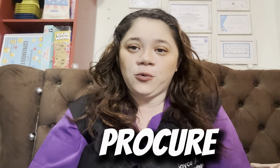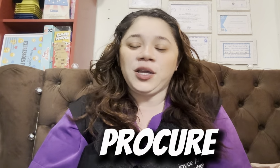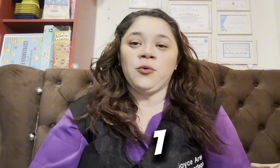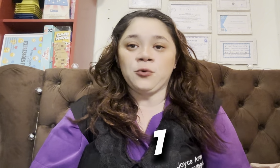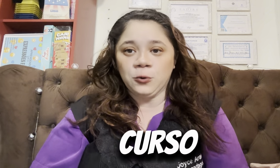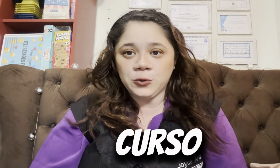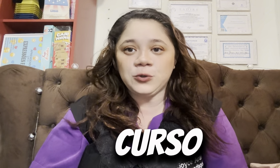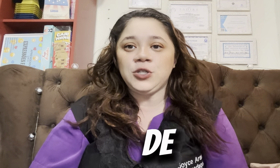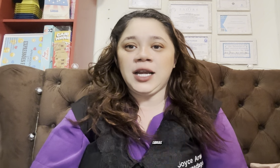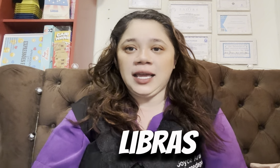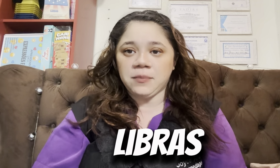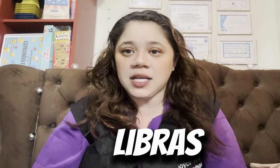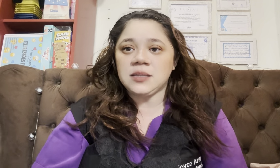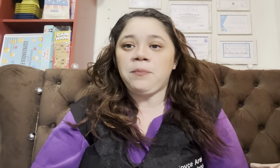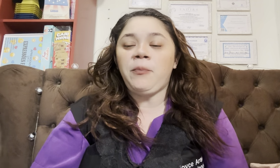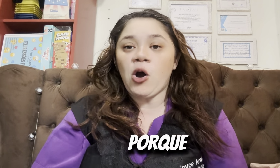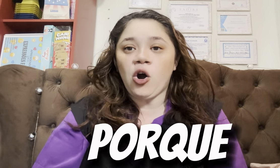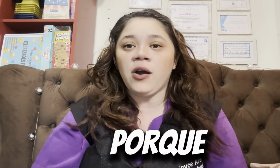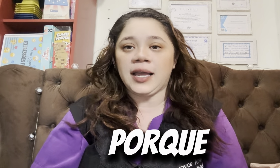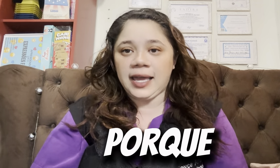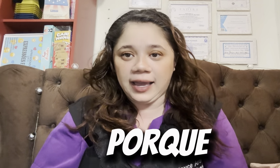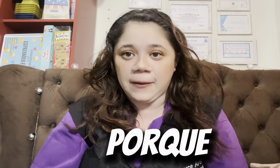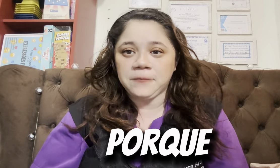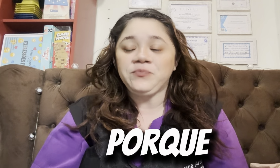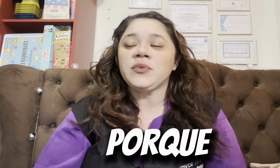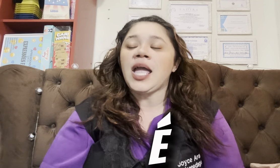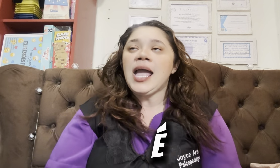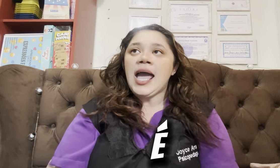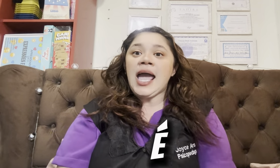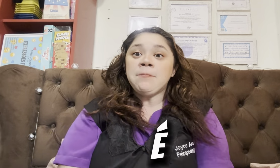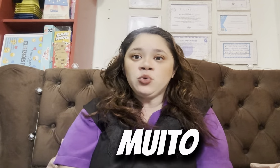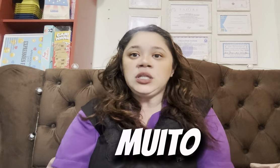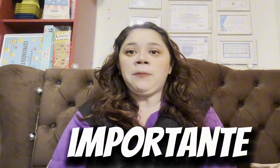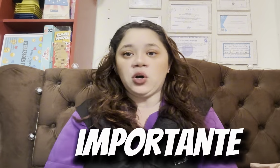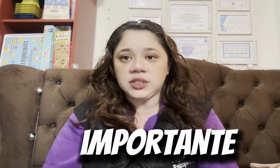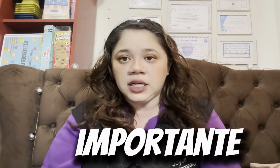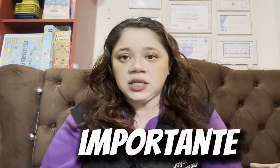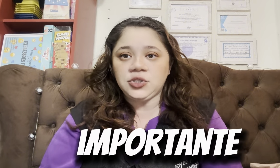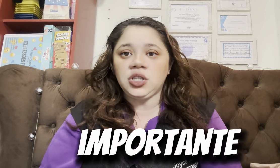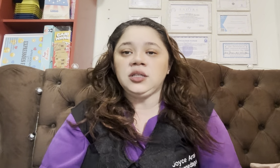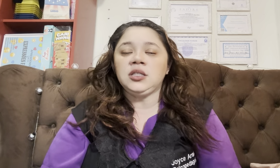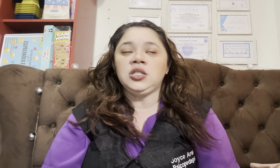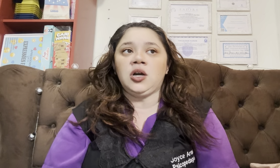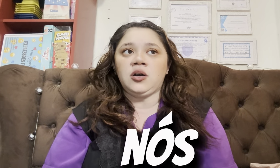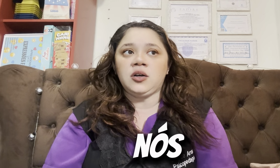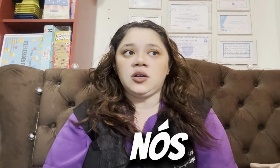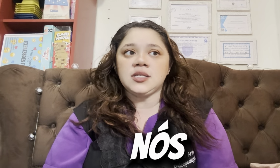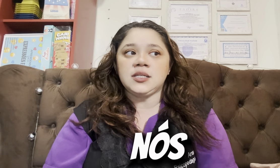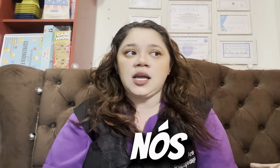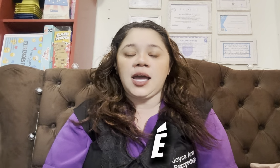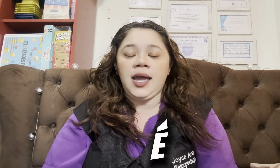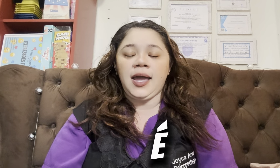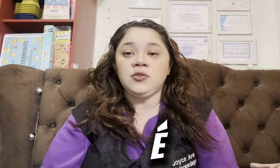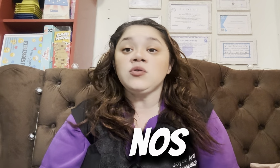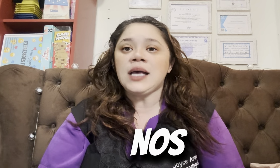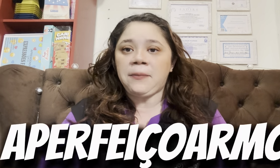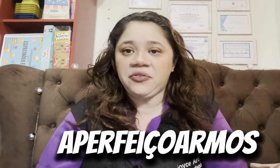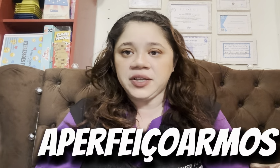procurem um curso de Libras, porque é muito importante nós nos